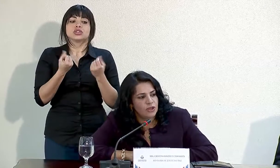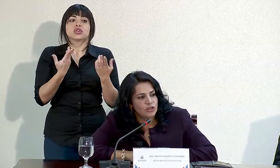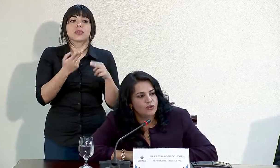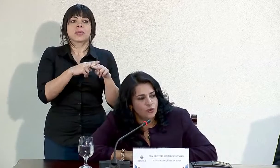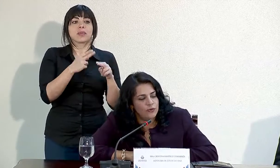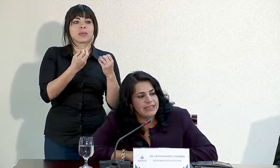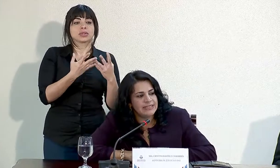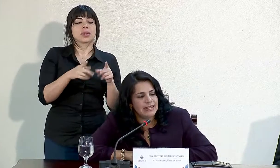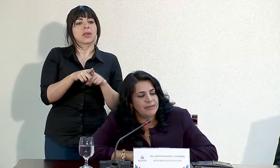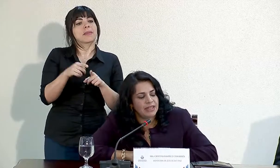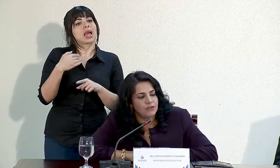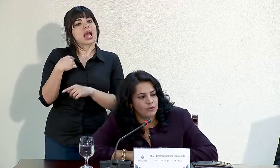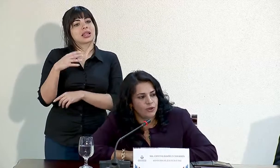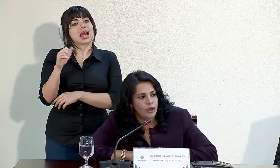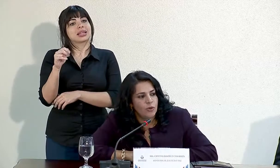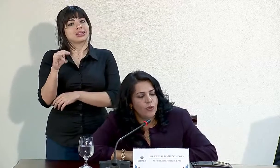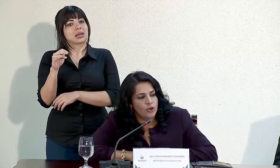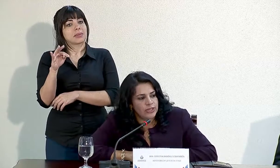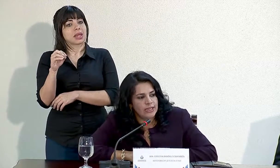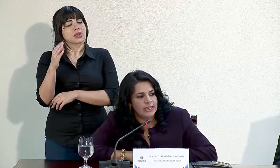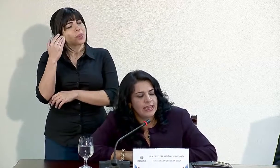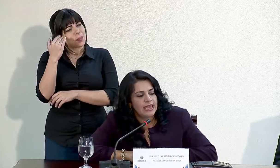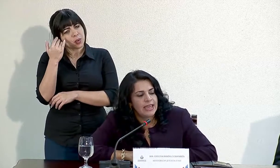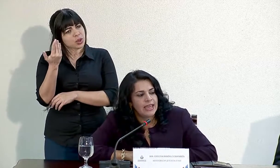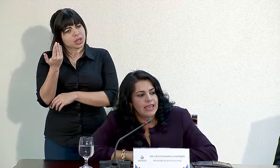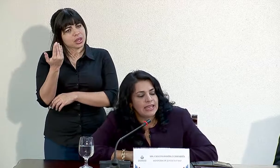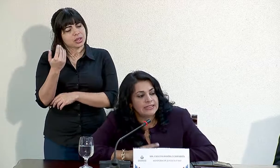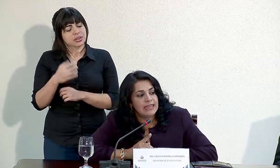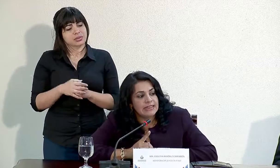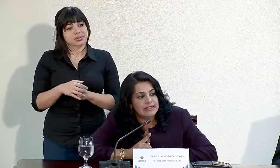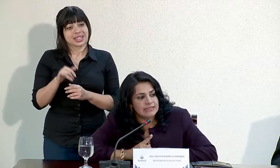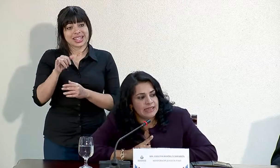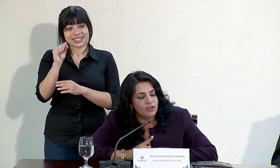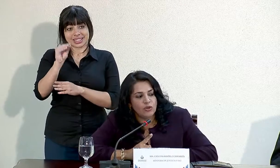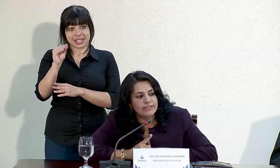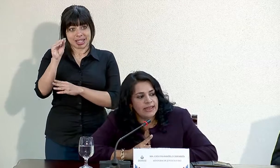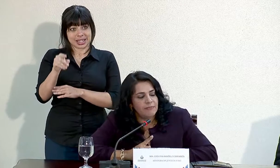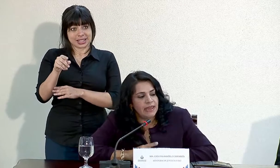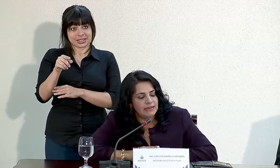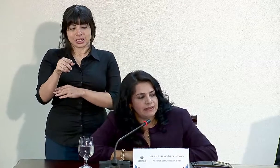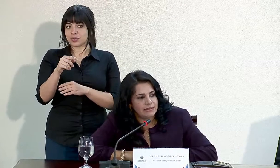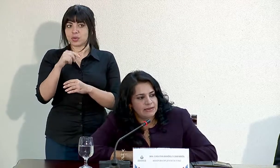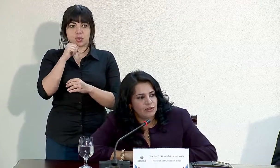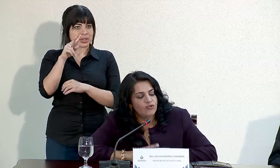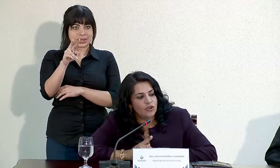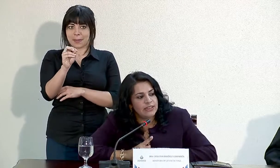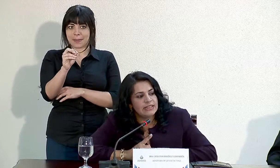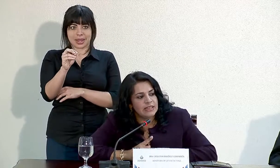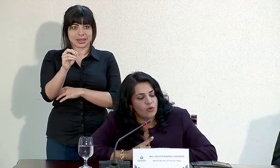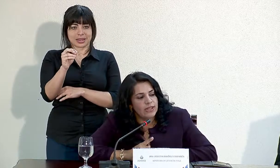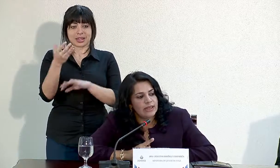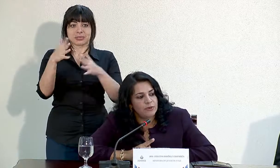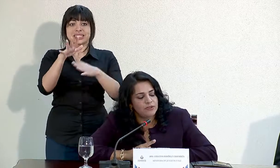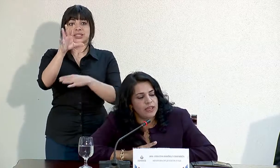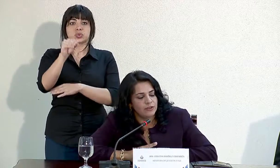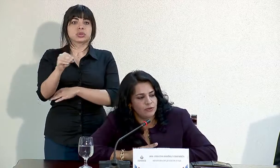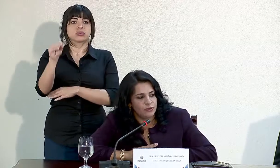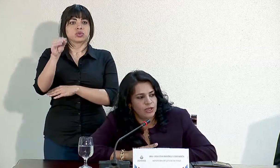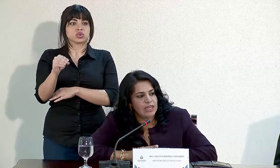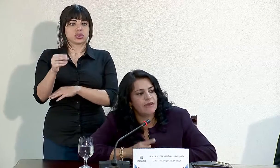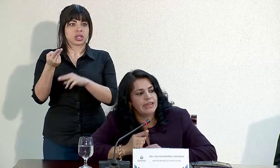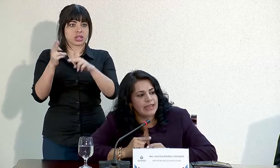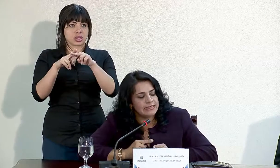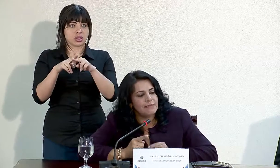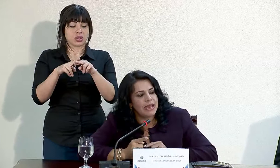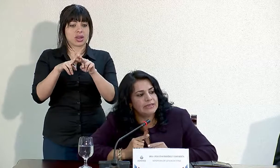sobrepoblación, sufre hacinamiento, porque ese índice no está en el 20, ronda el 50%